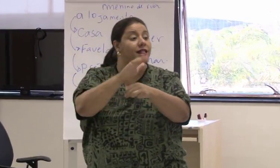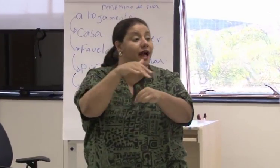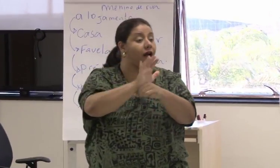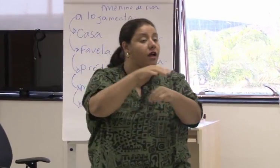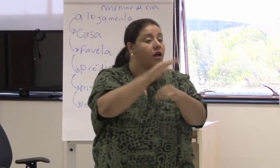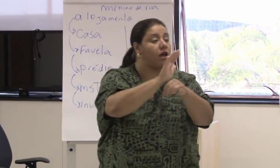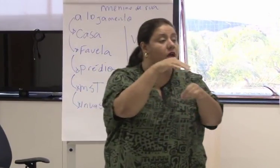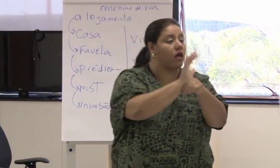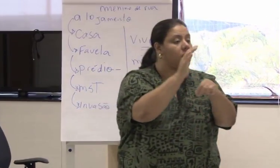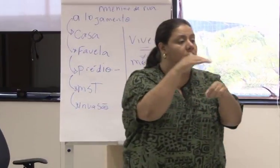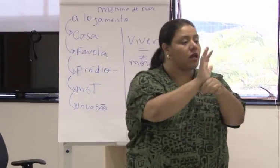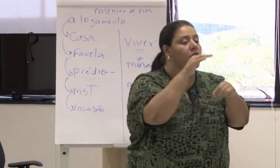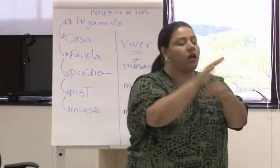Violentar.